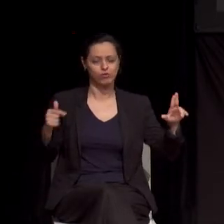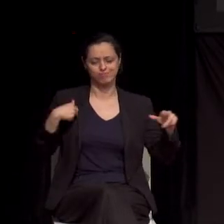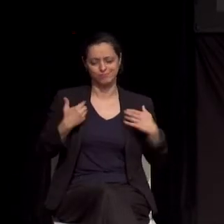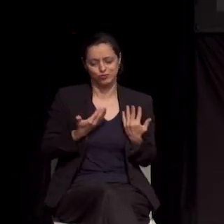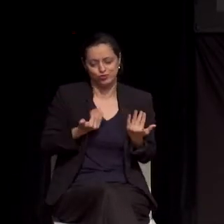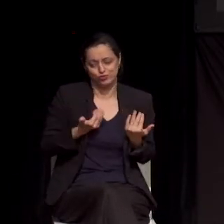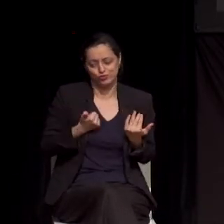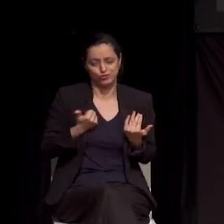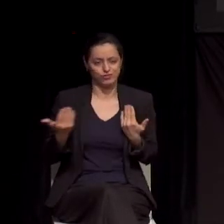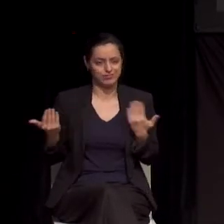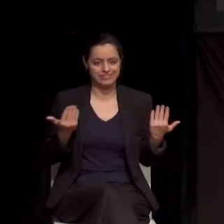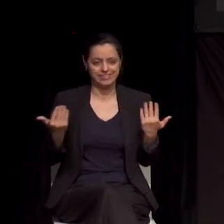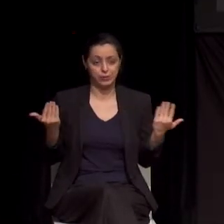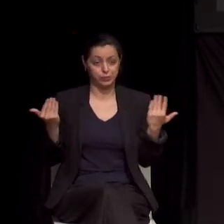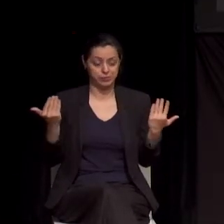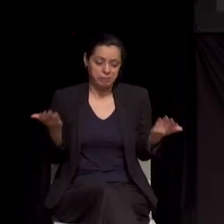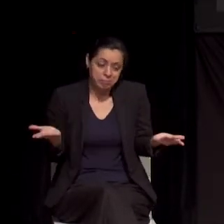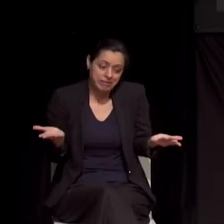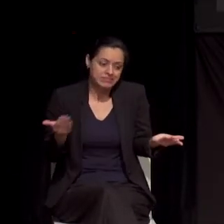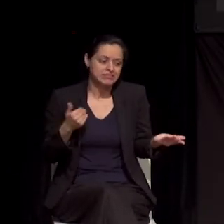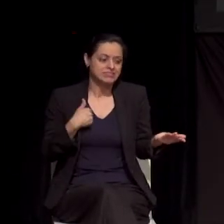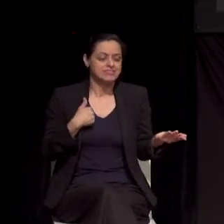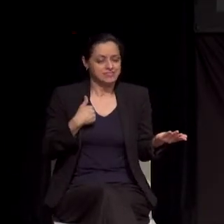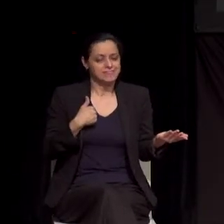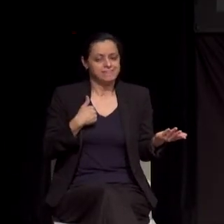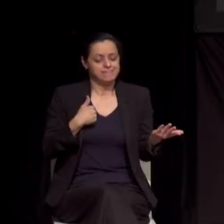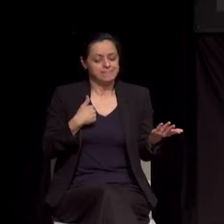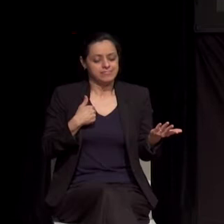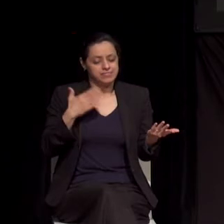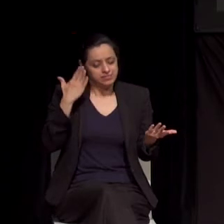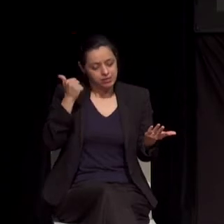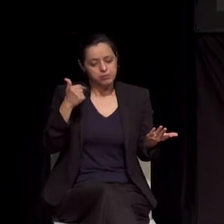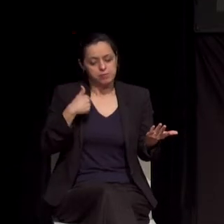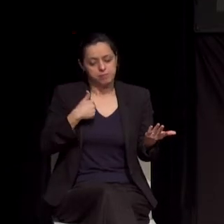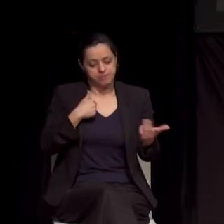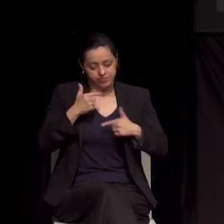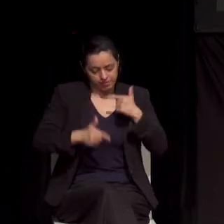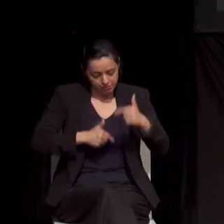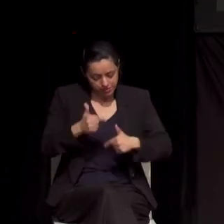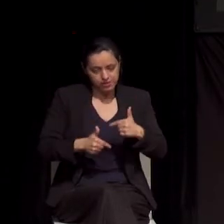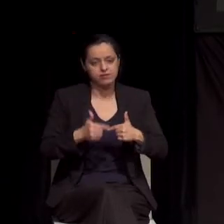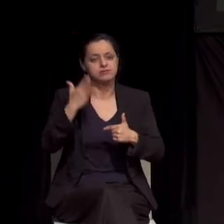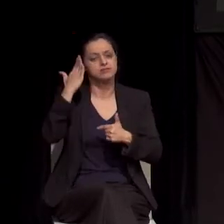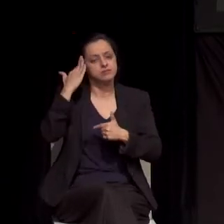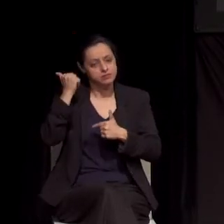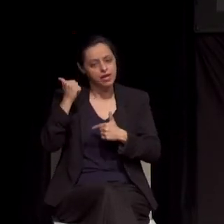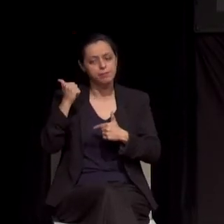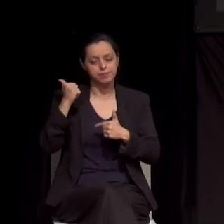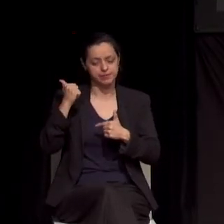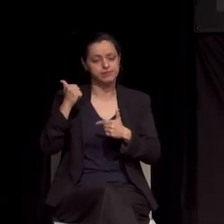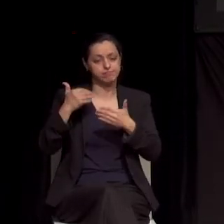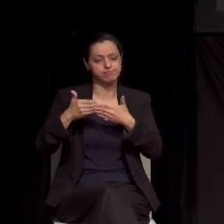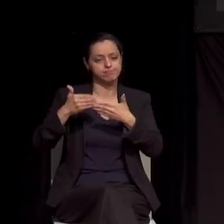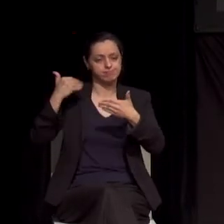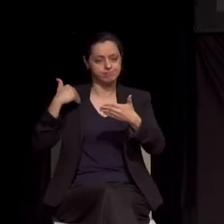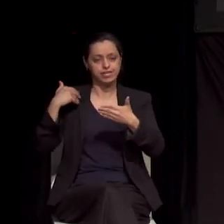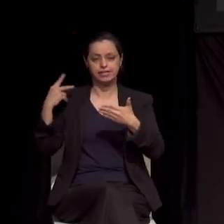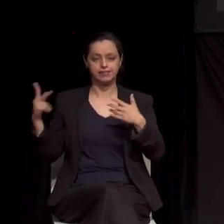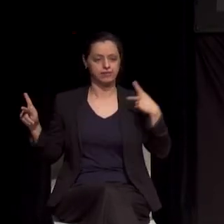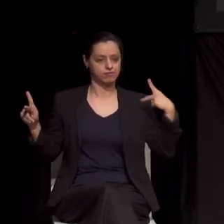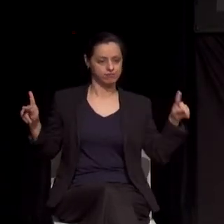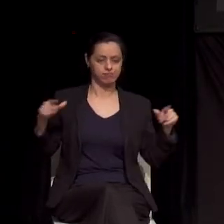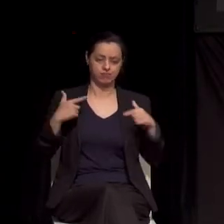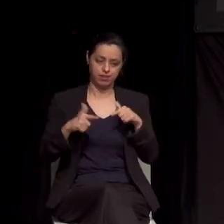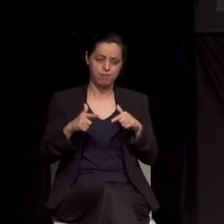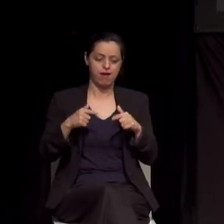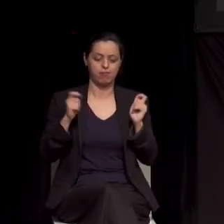perto de toda essa luta, mas eu reconheço na minha atuação esse trabalho que foi feito anteriormente, que fez possível